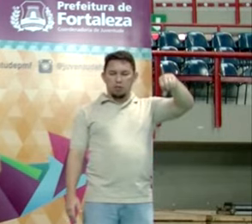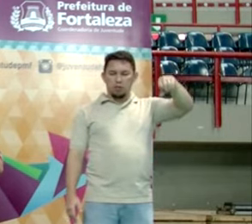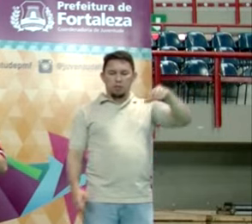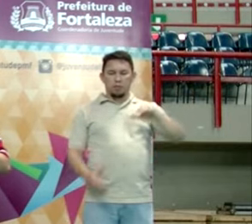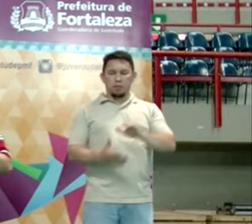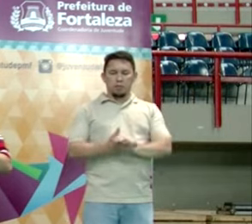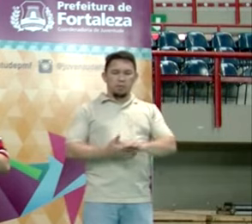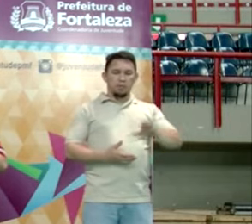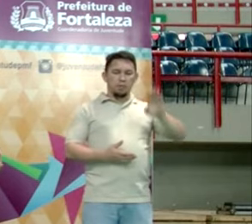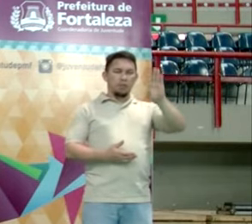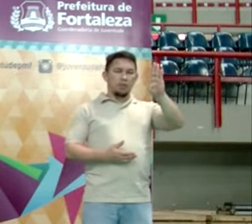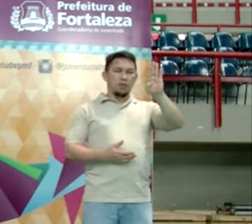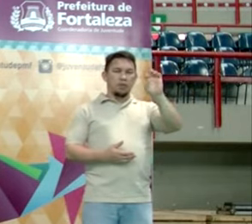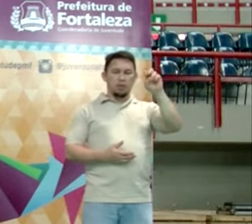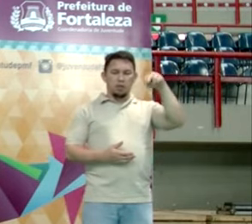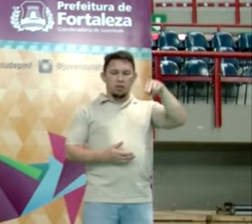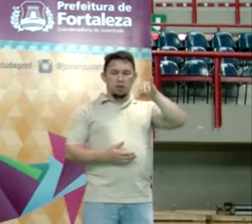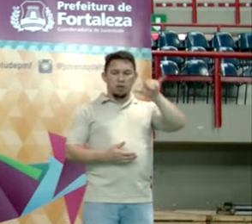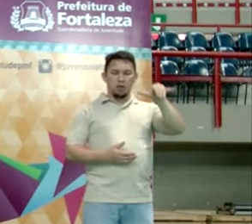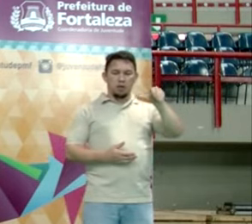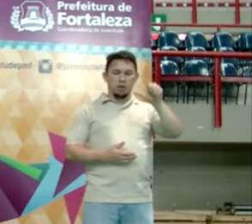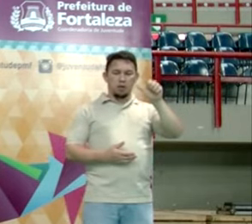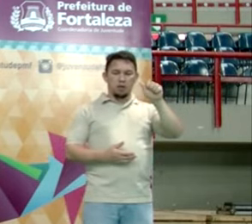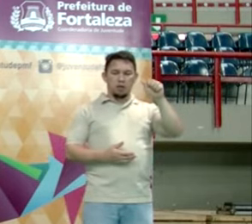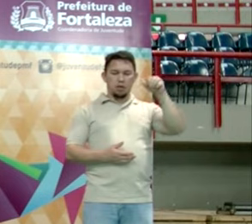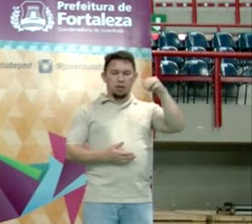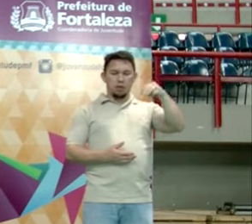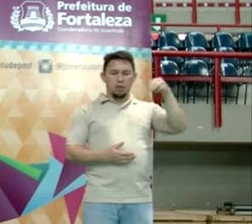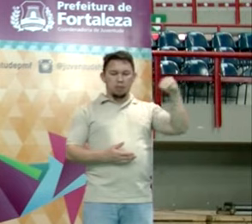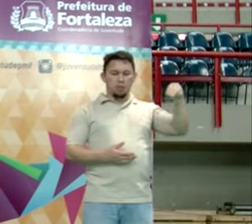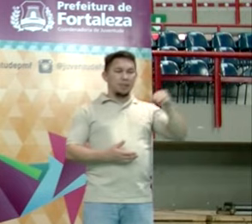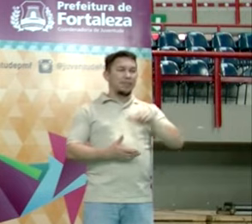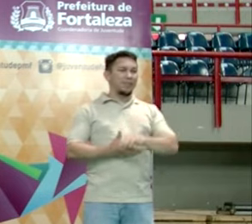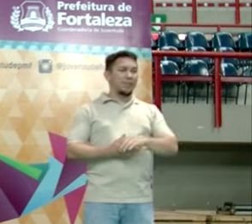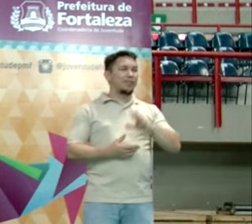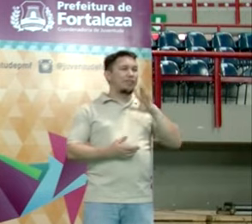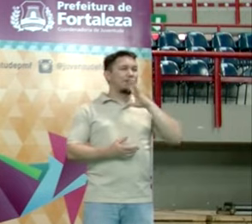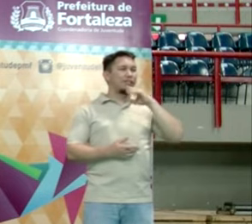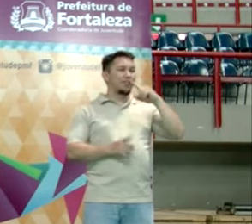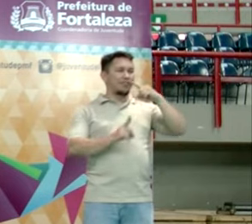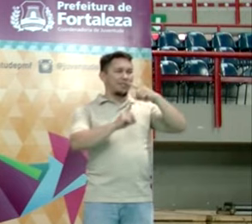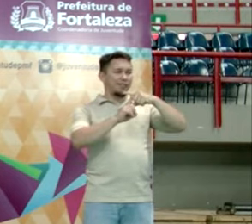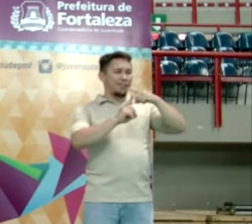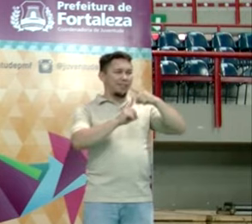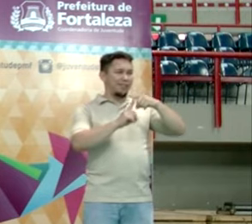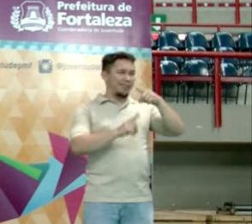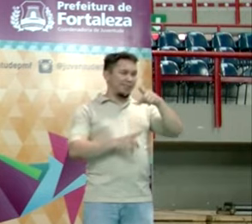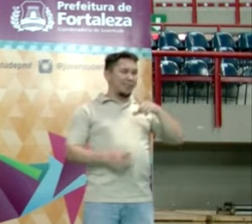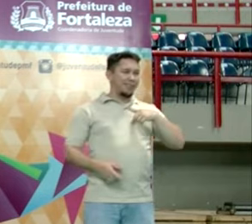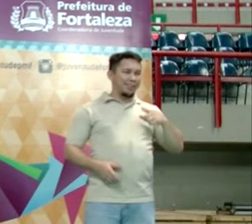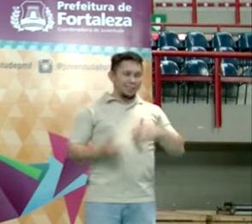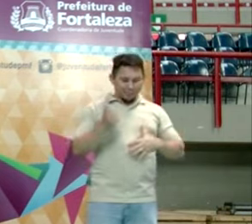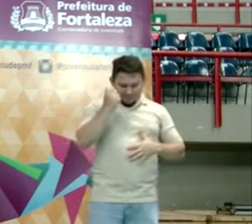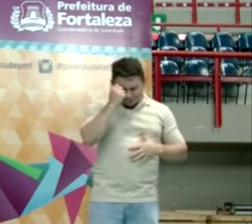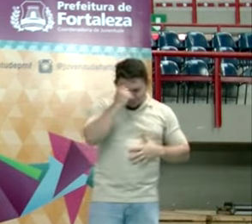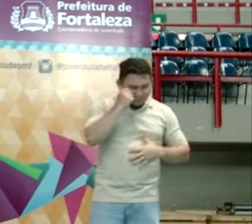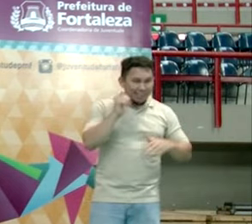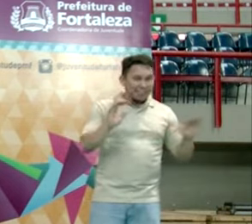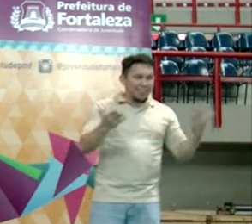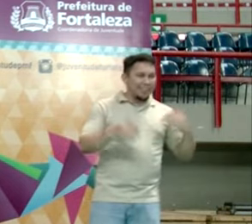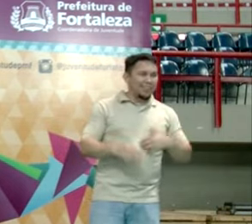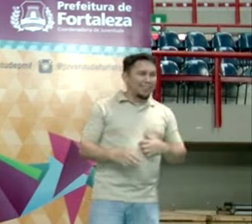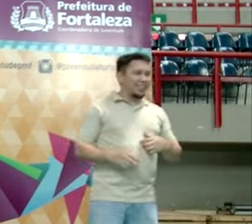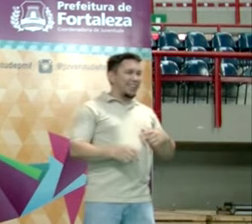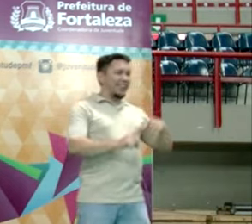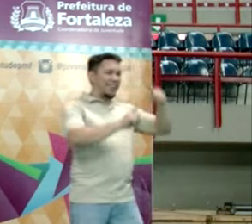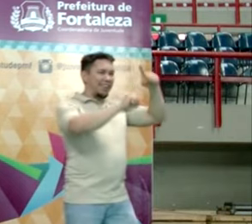Benjamin. Muita gente conhece aí como T, né? A pessoa adora uma quermesse em casa. Bota um T em cima do outro